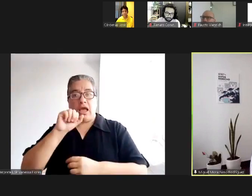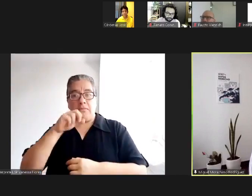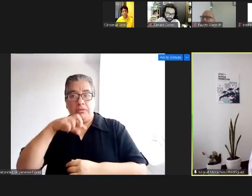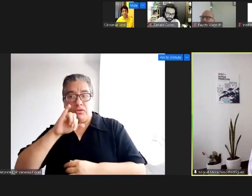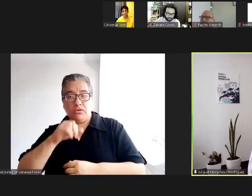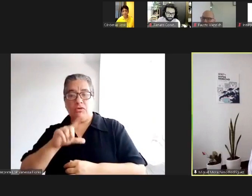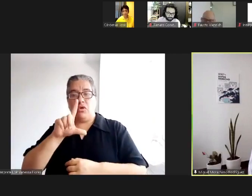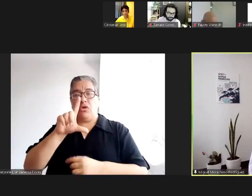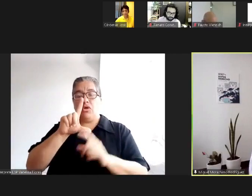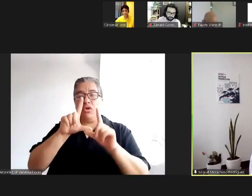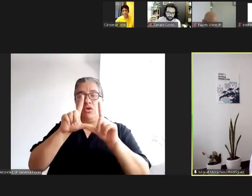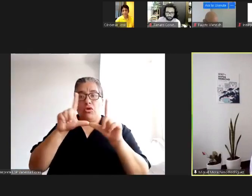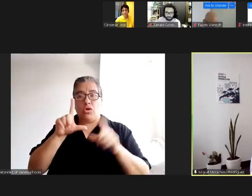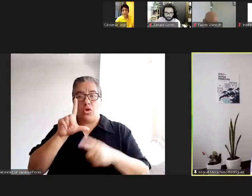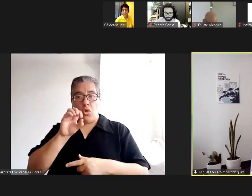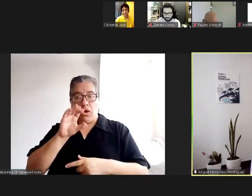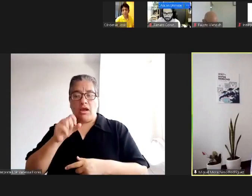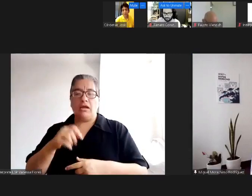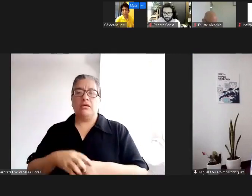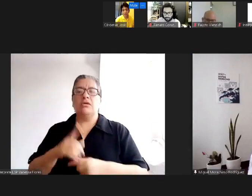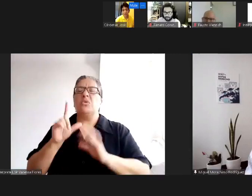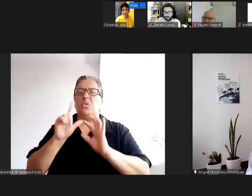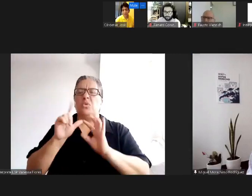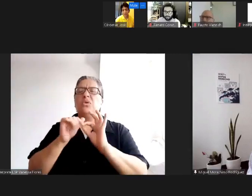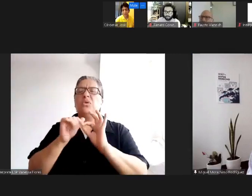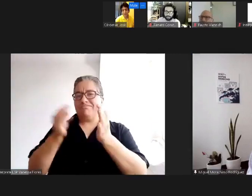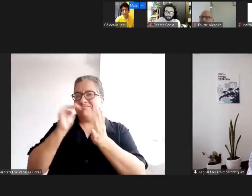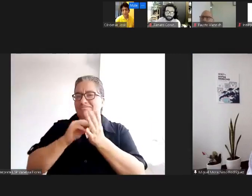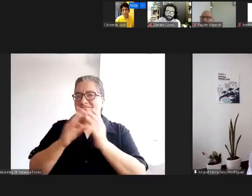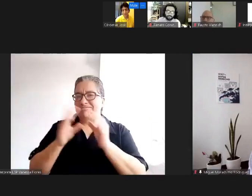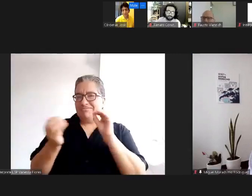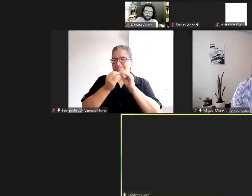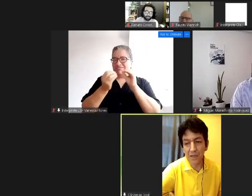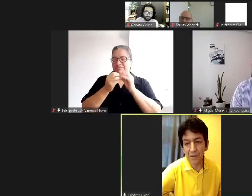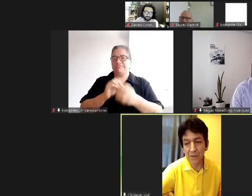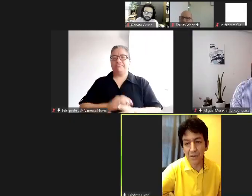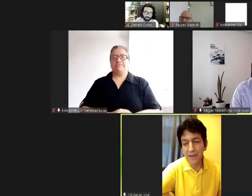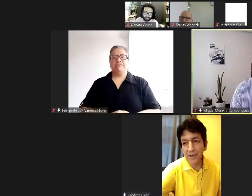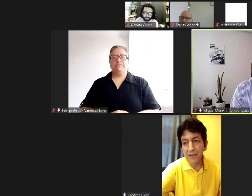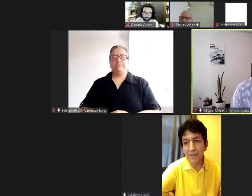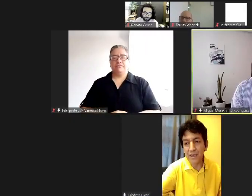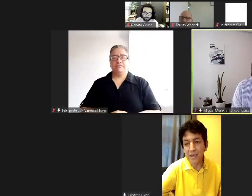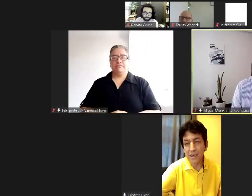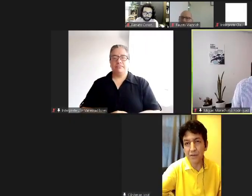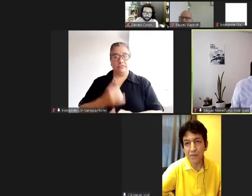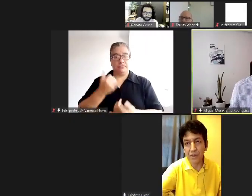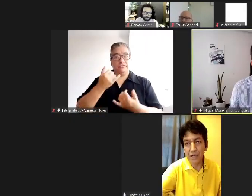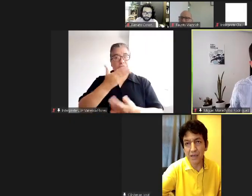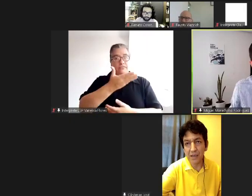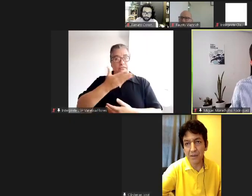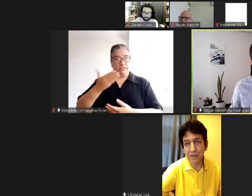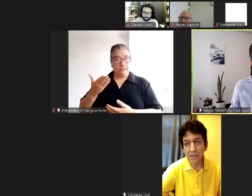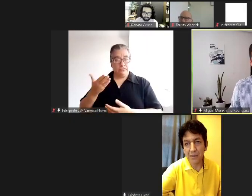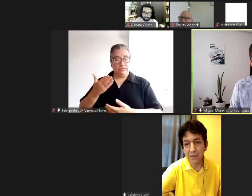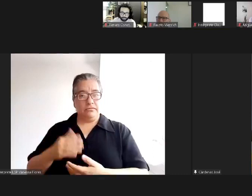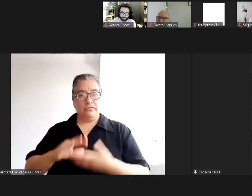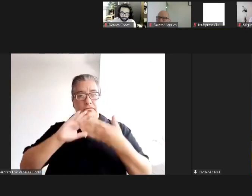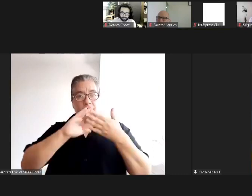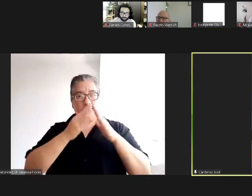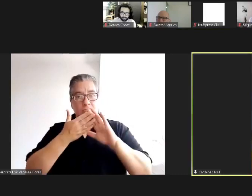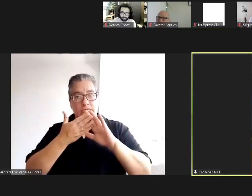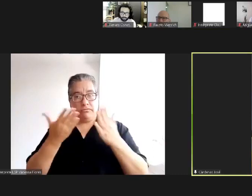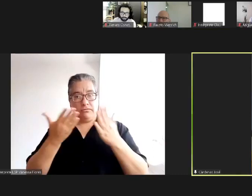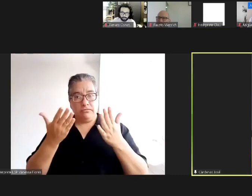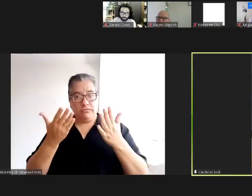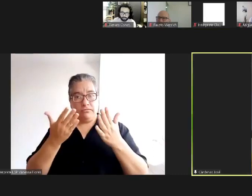poco más también de eso. Sí, importante. Queríamos tener un invitado de la comunidad de Creative Commons, pero no hubo suerte,